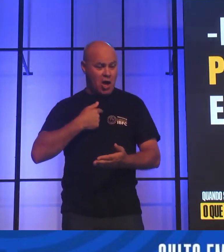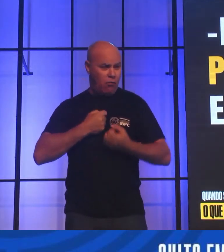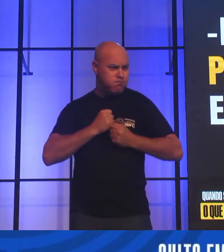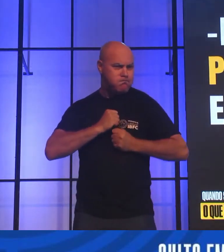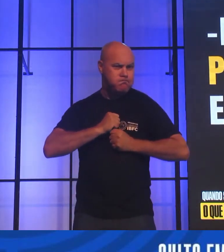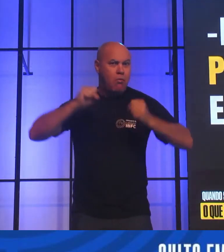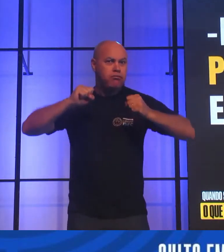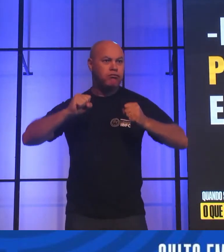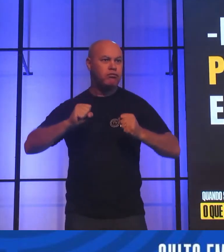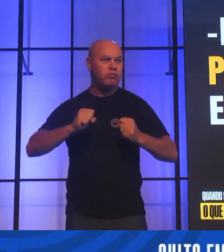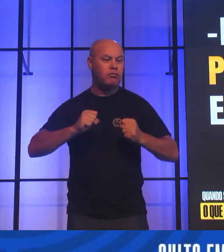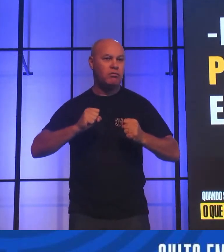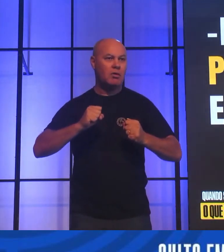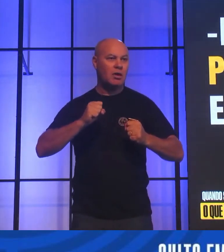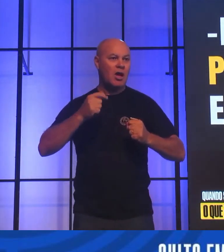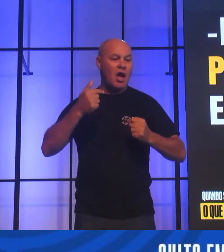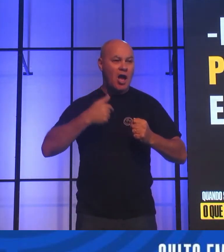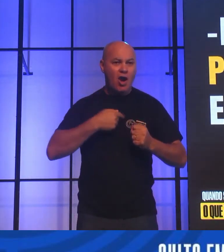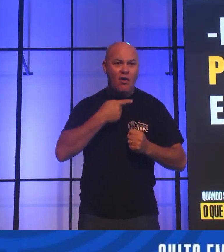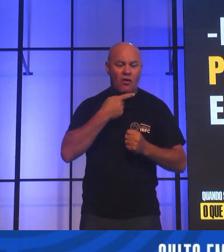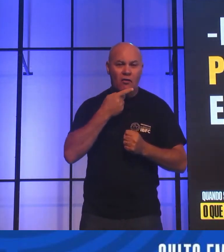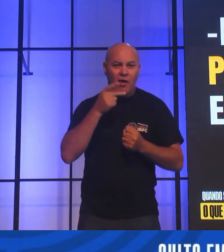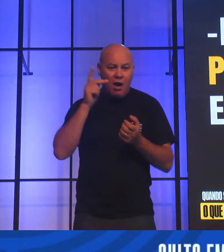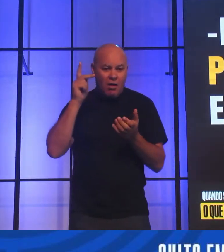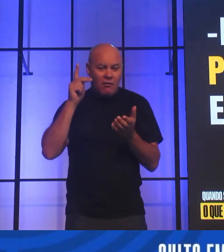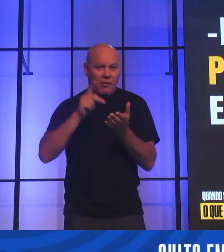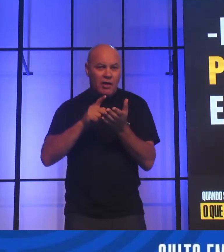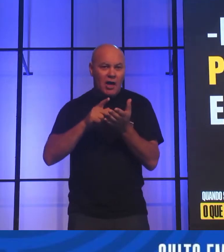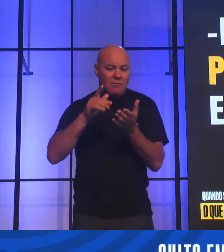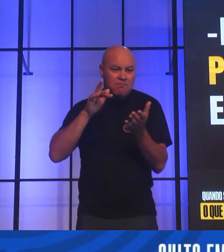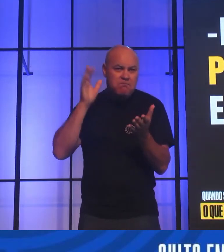destrutivas, ruins.